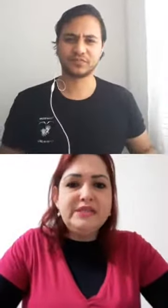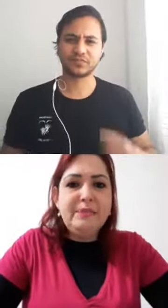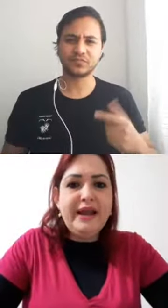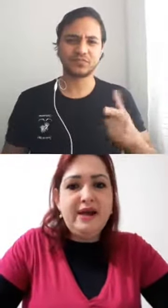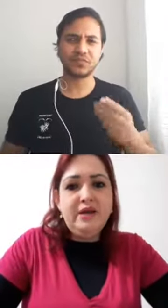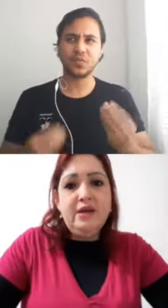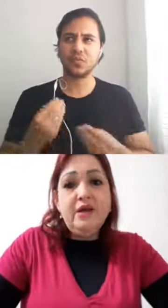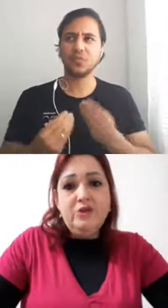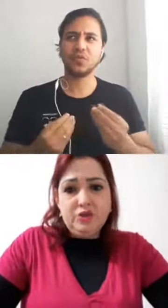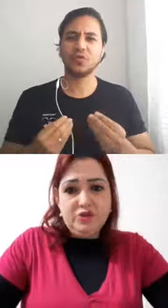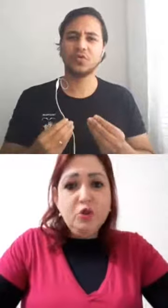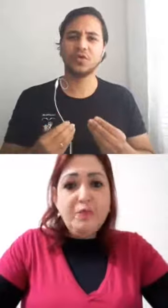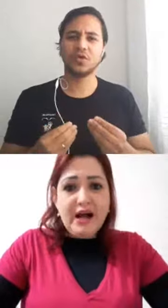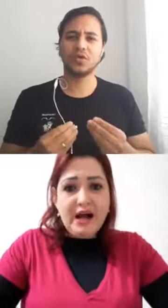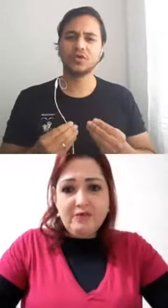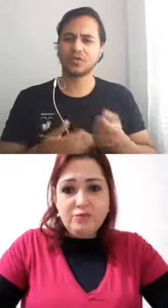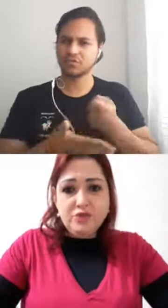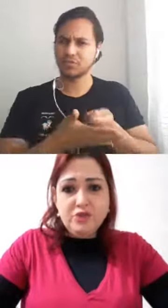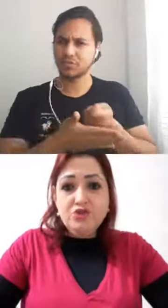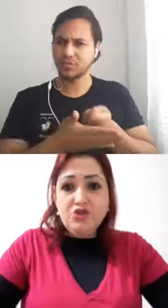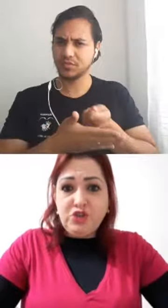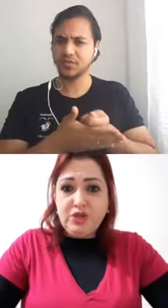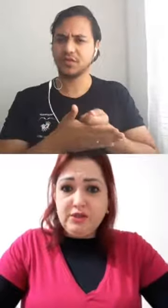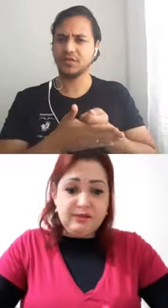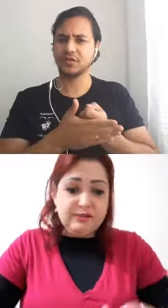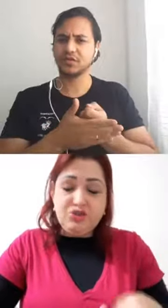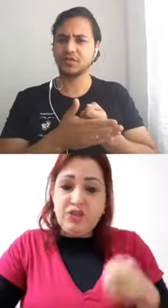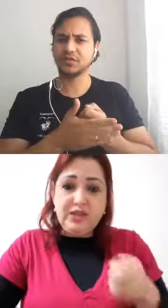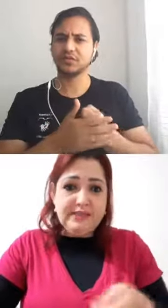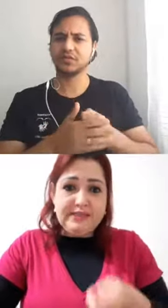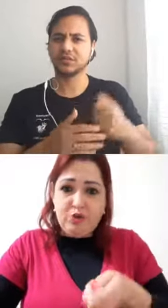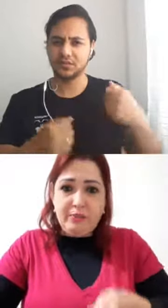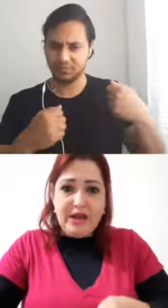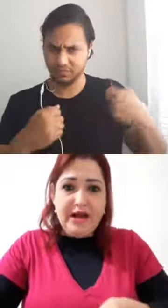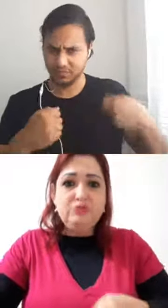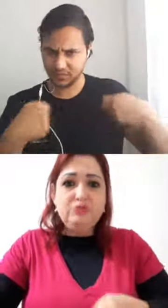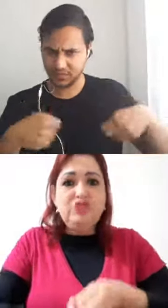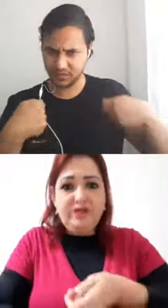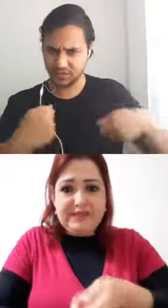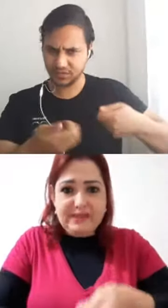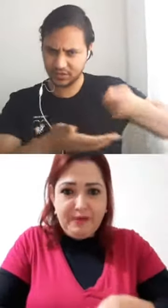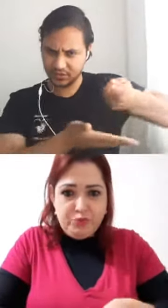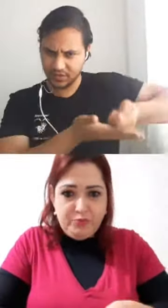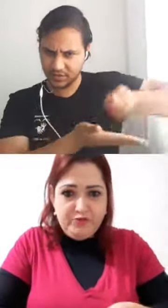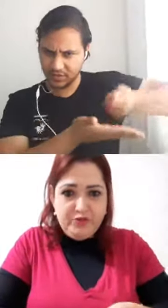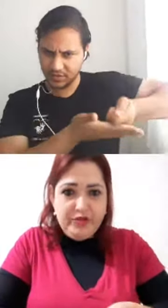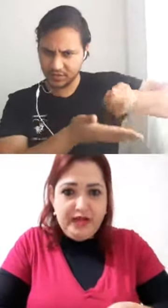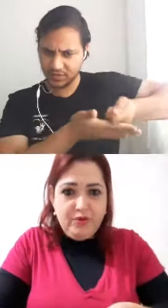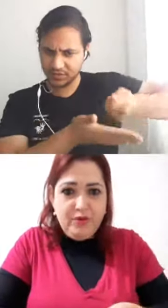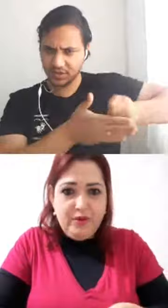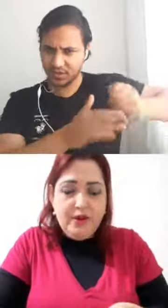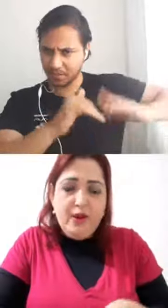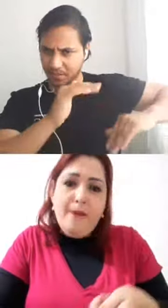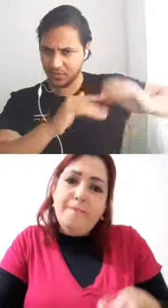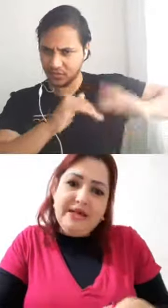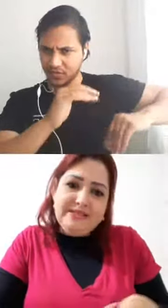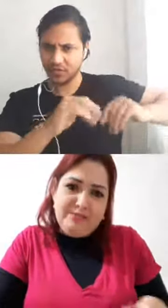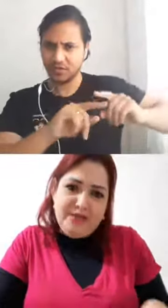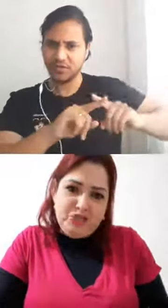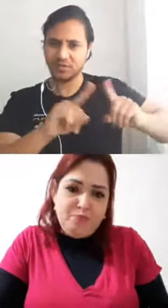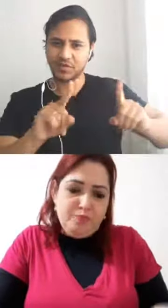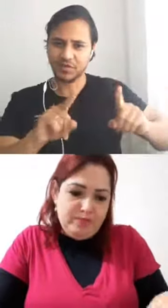como separar. Nós cobrávamos, tinha que ser cobrado, tinha que fazer a parte profissional.